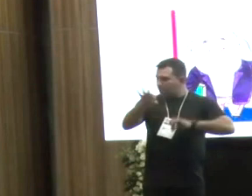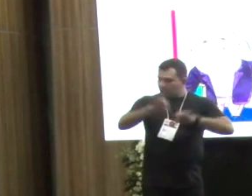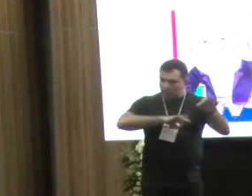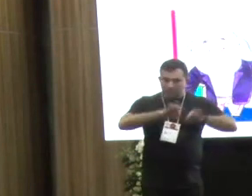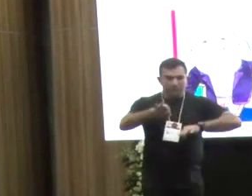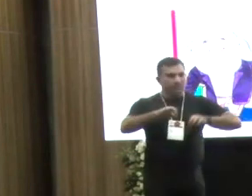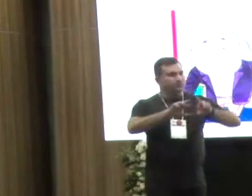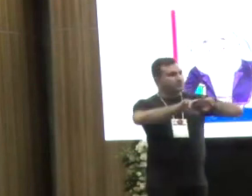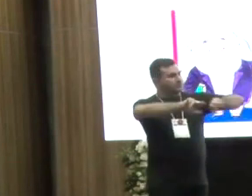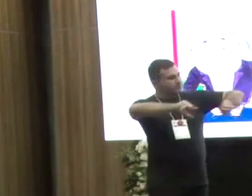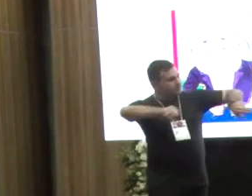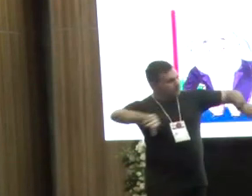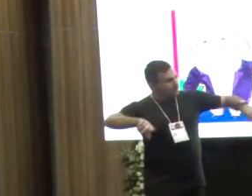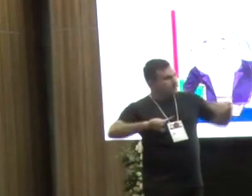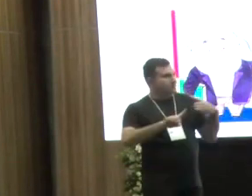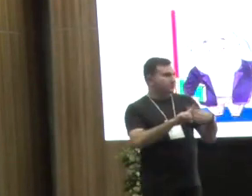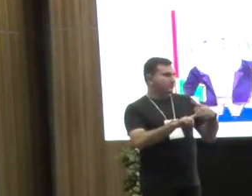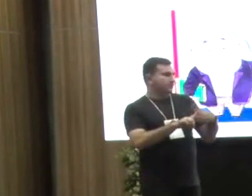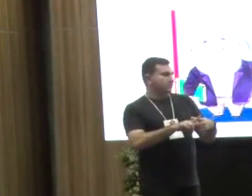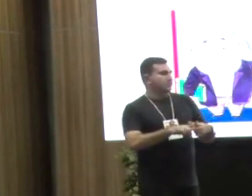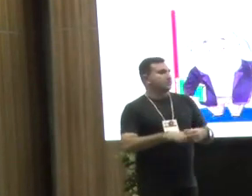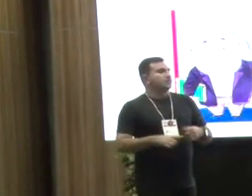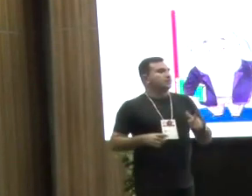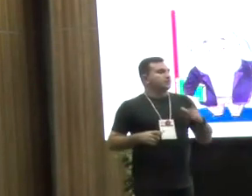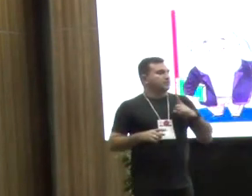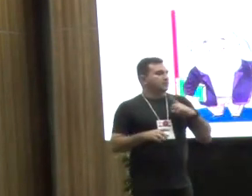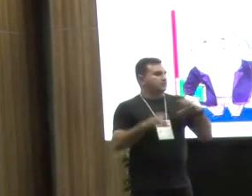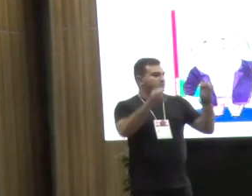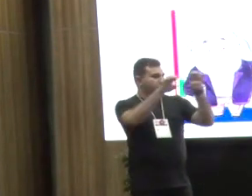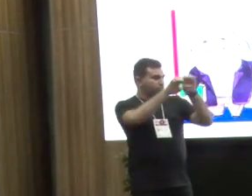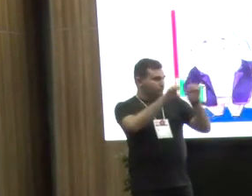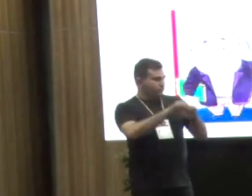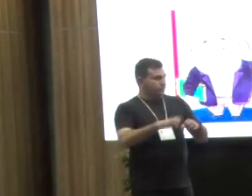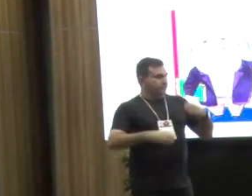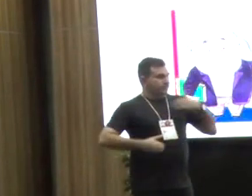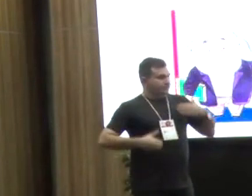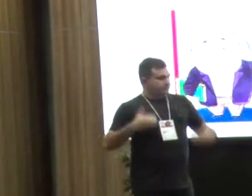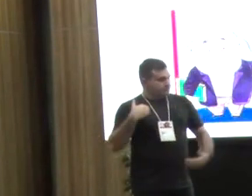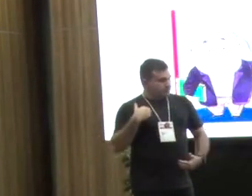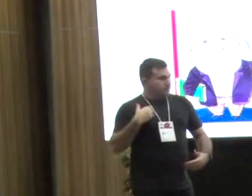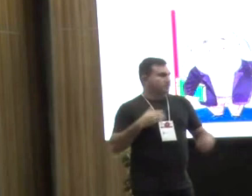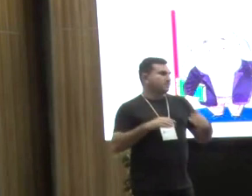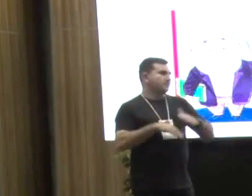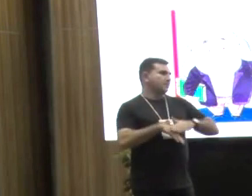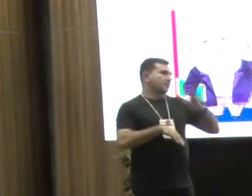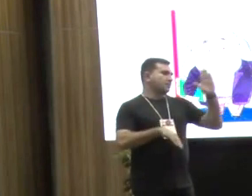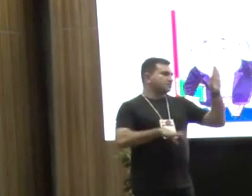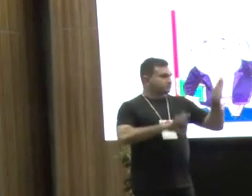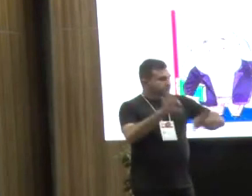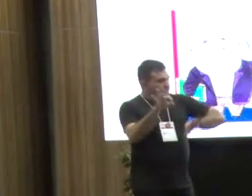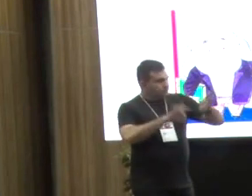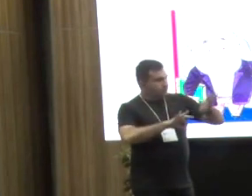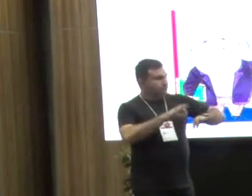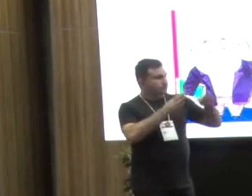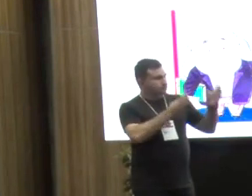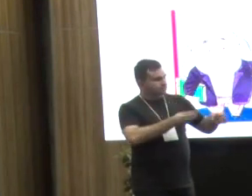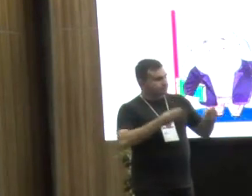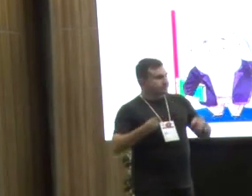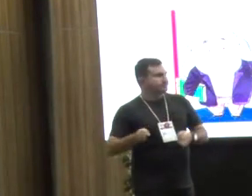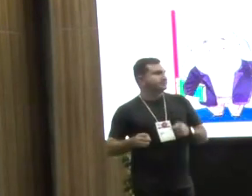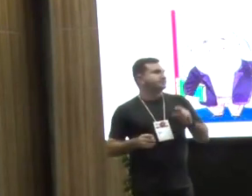Orgânico, porque não existe nenhuma estrutura física mais orgânica do